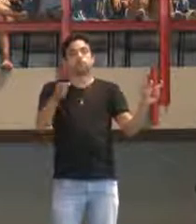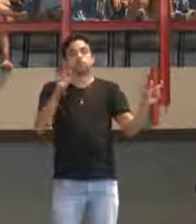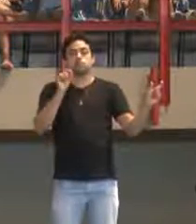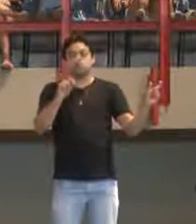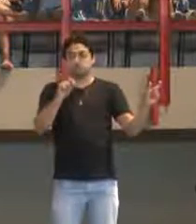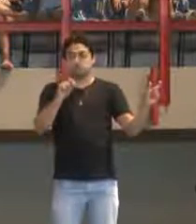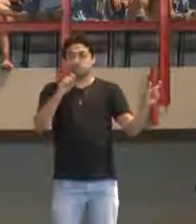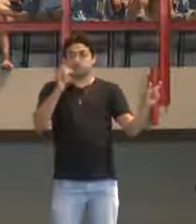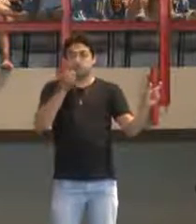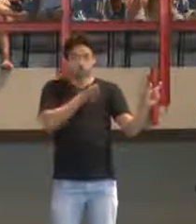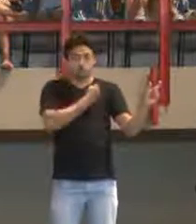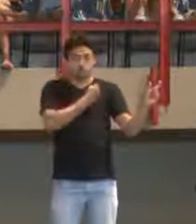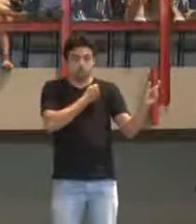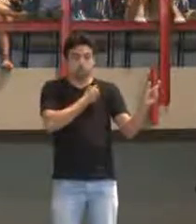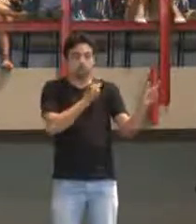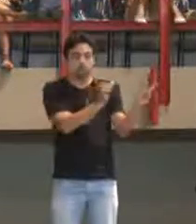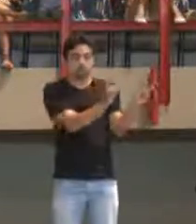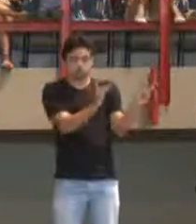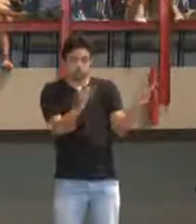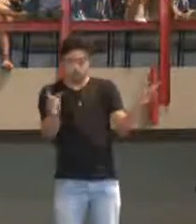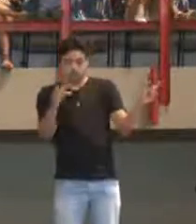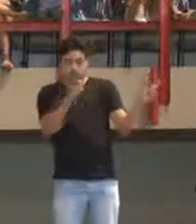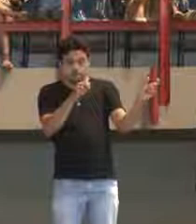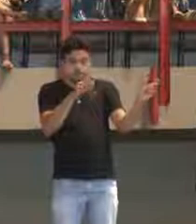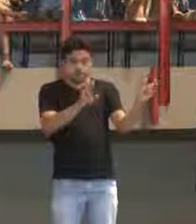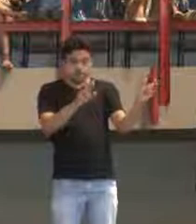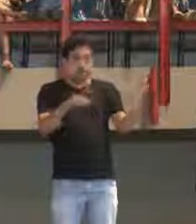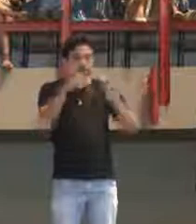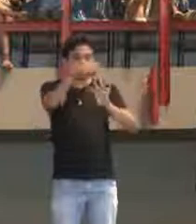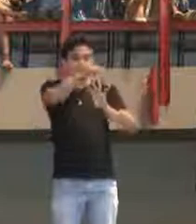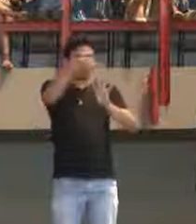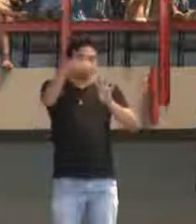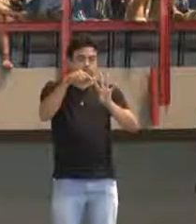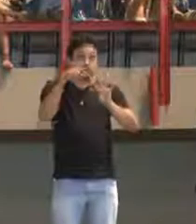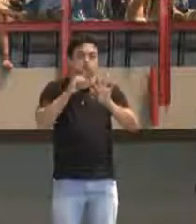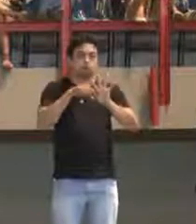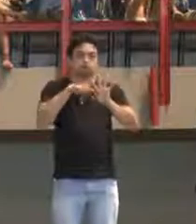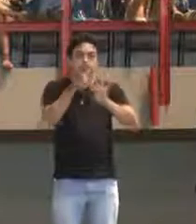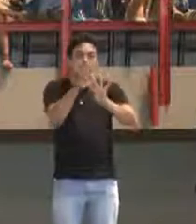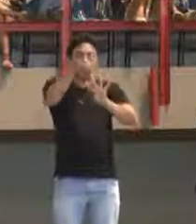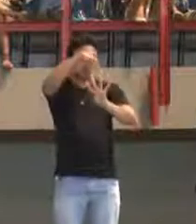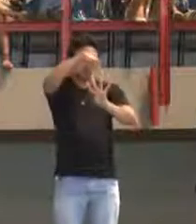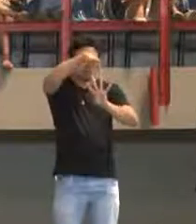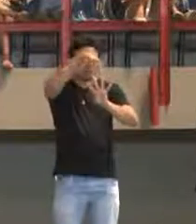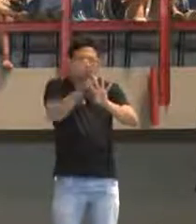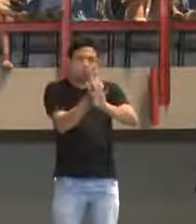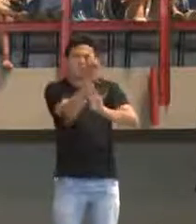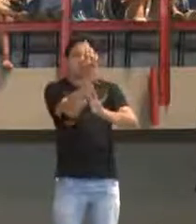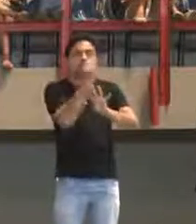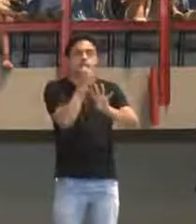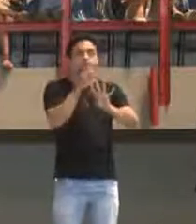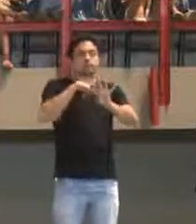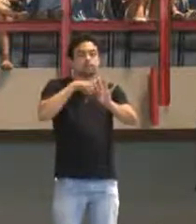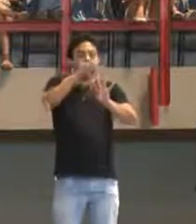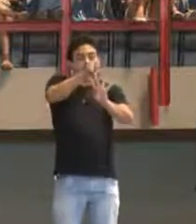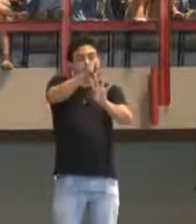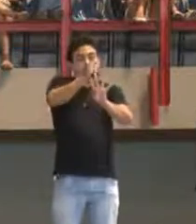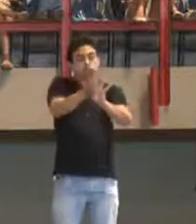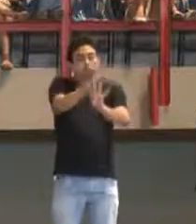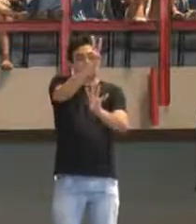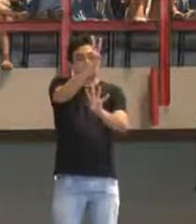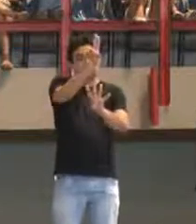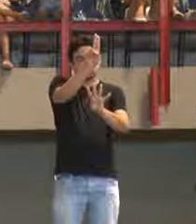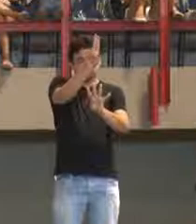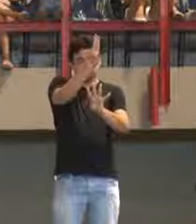questão? Quando o número de elementos da série é par, não existe um único elemento, mas sim 2 termos centrais, não é